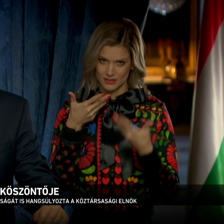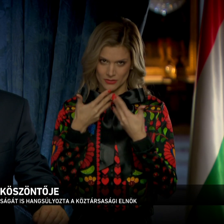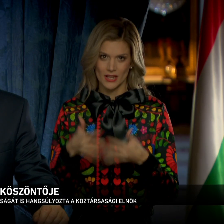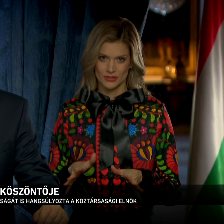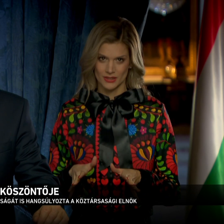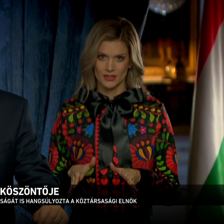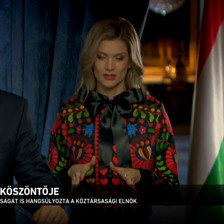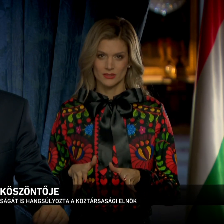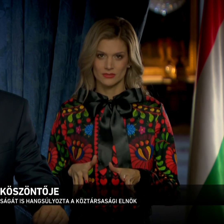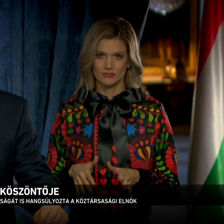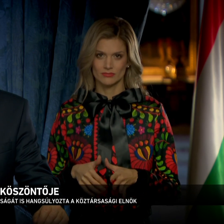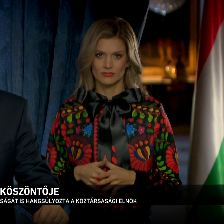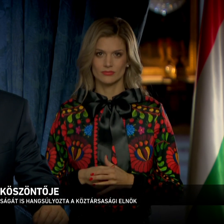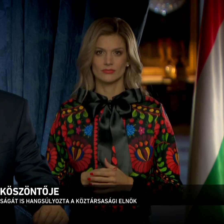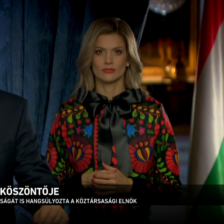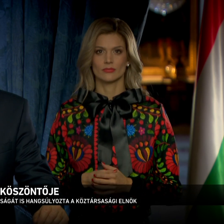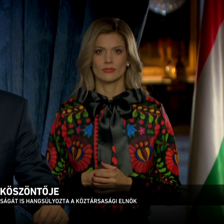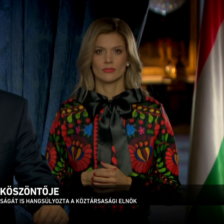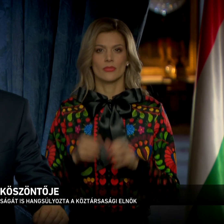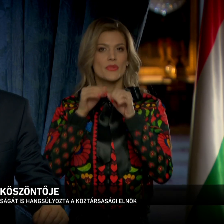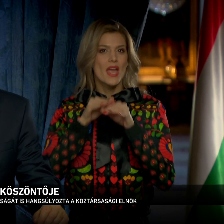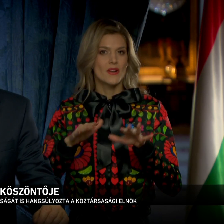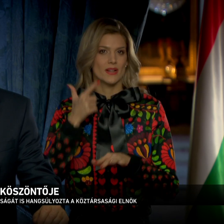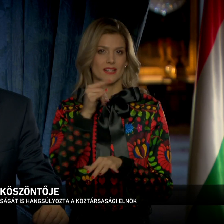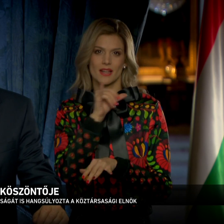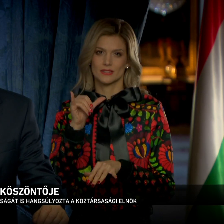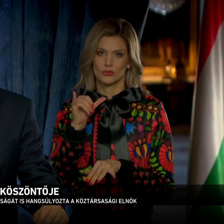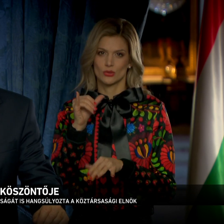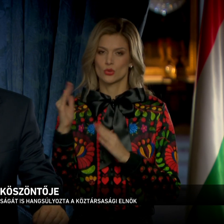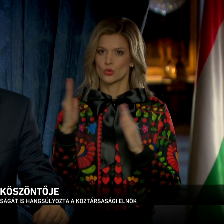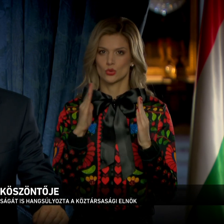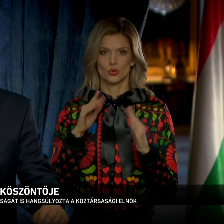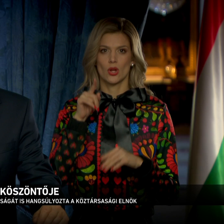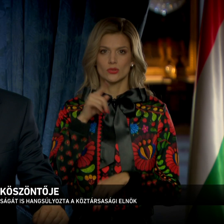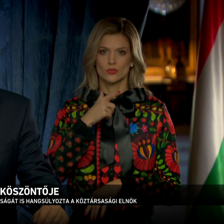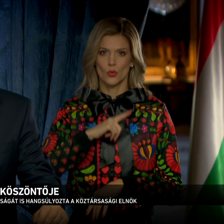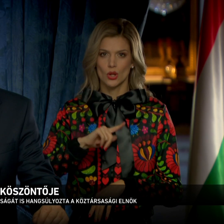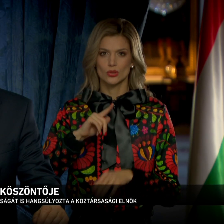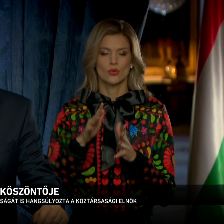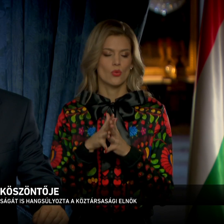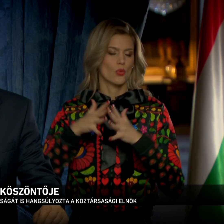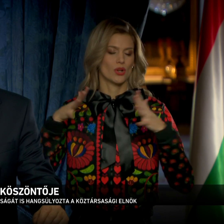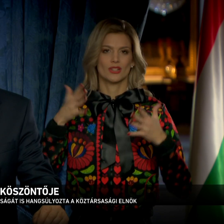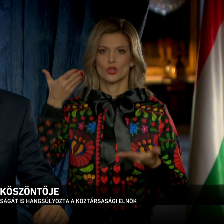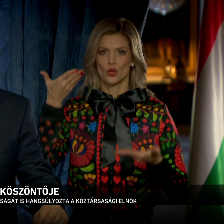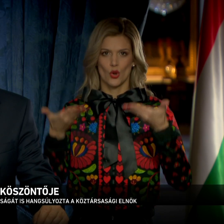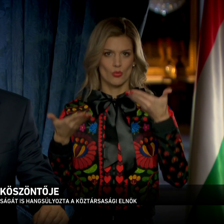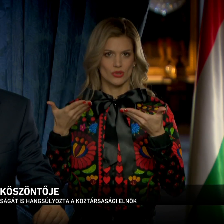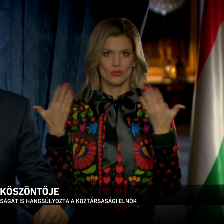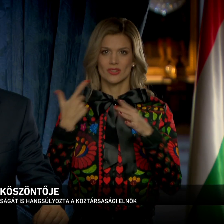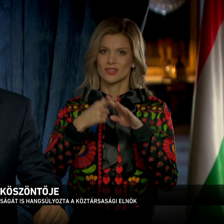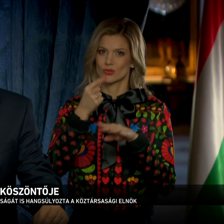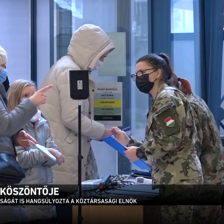Lesznek-e veszteségeink? A köztársasági elnök emlékeztetett, a járvány két esztendeje között az volt az óriási különbség,